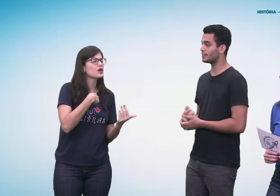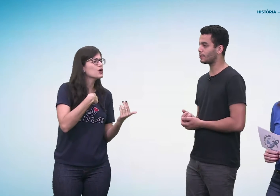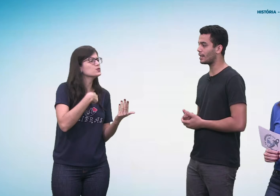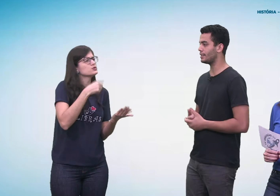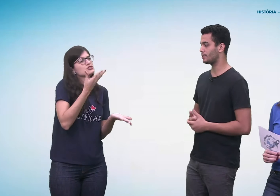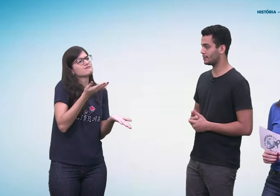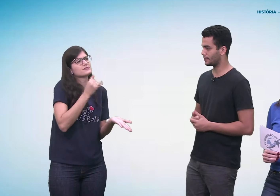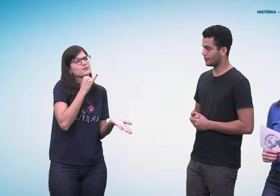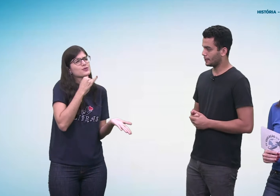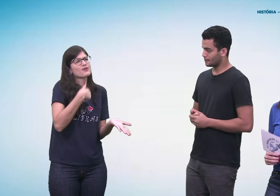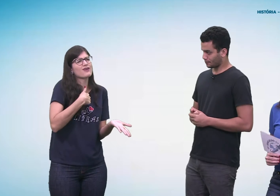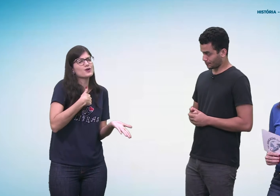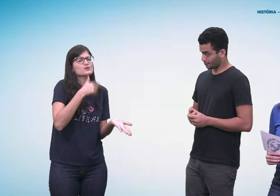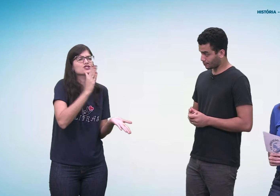para Libras.